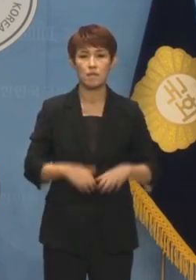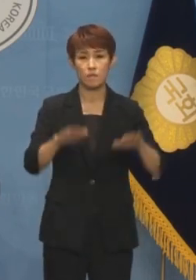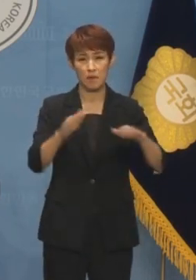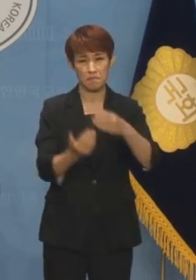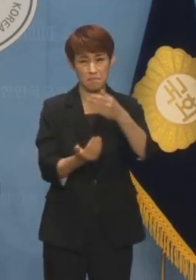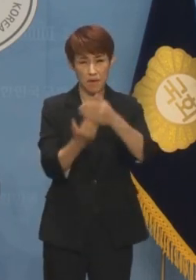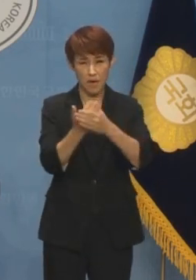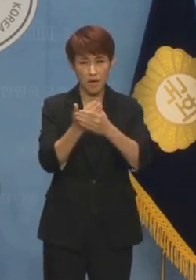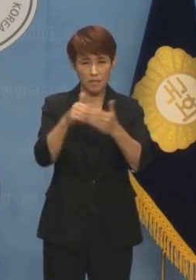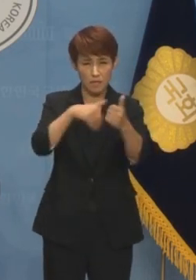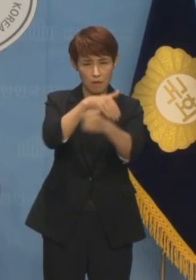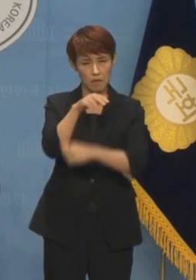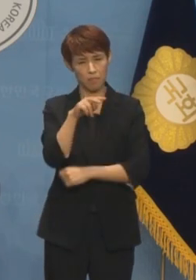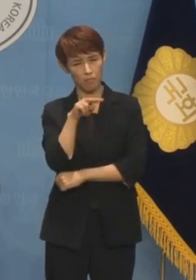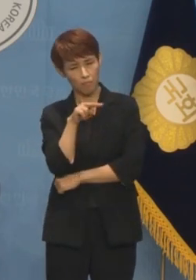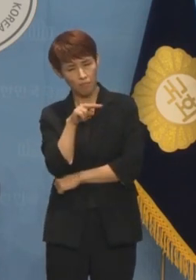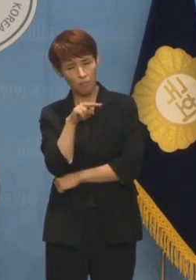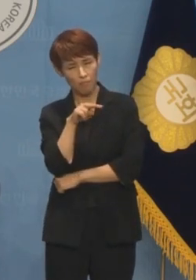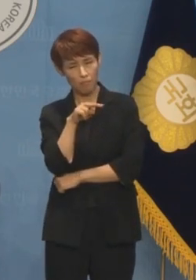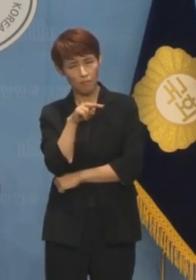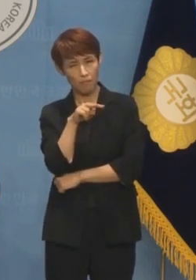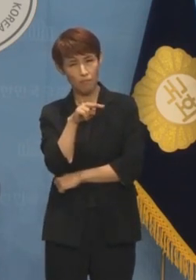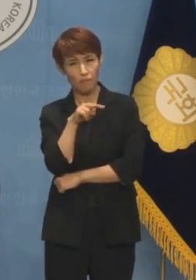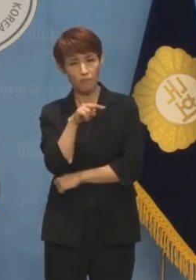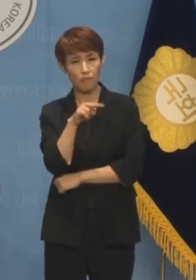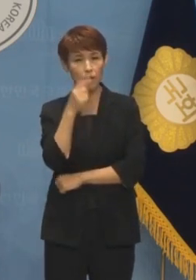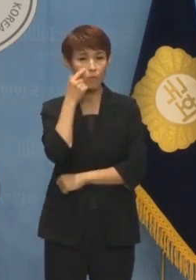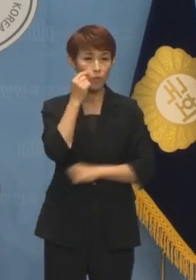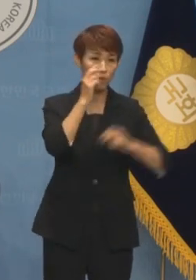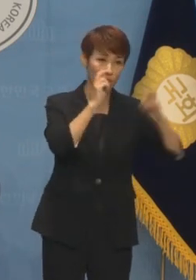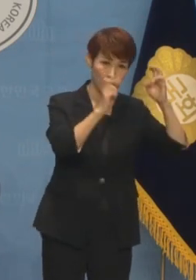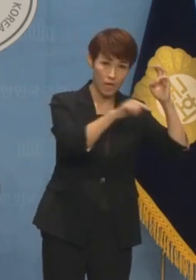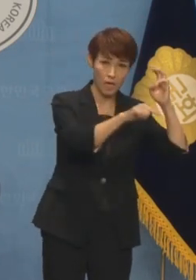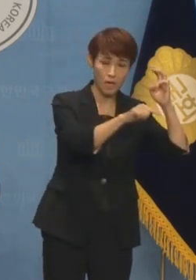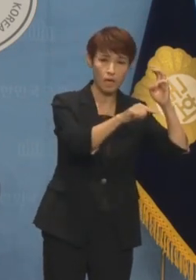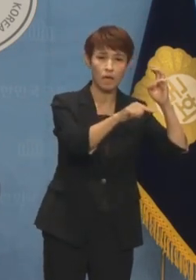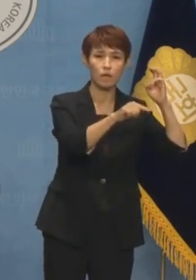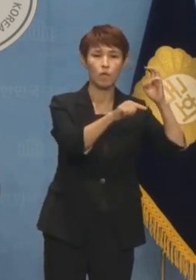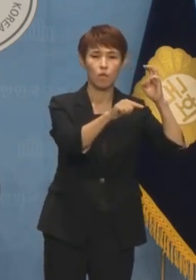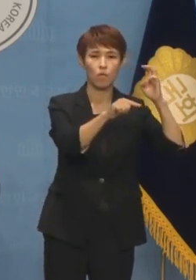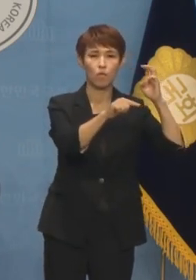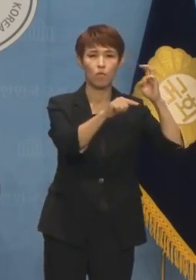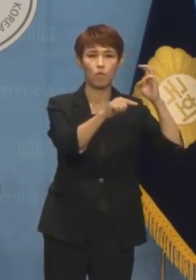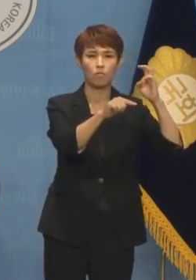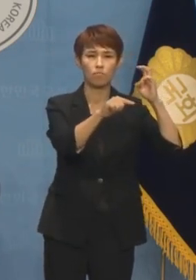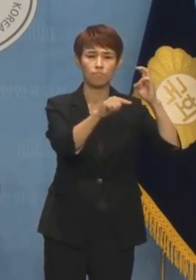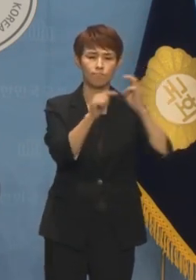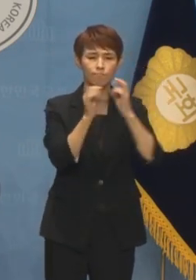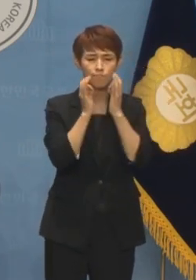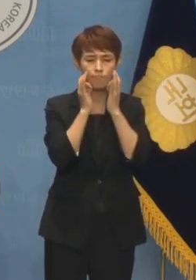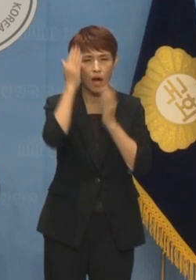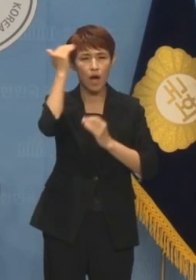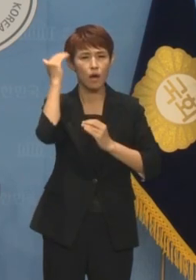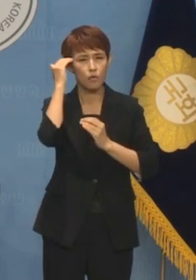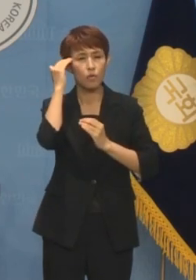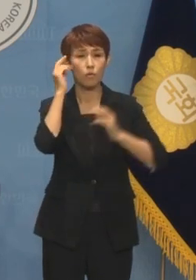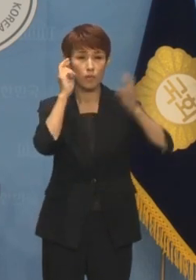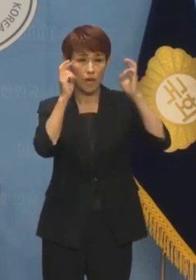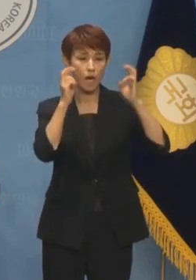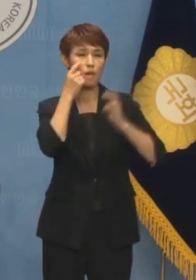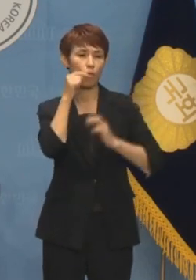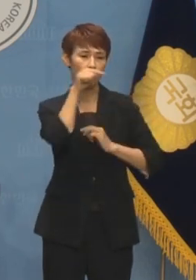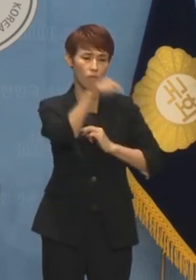사태의 전말을 유심히 바라보고 있는 여러 일본 기업들, 그리고 자신의 모든 것을 바쳐 일본에 진출한